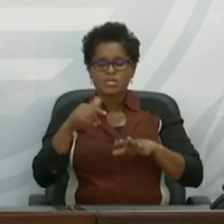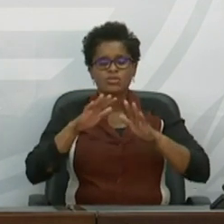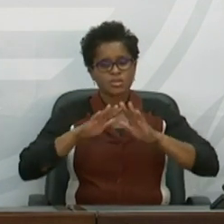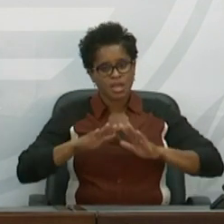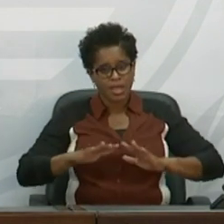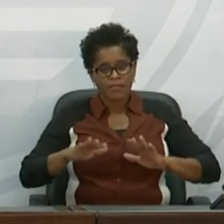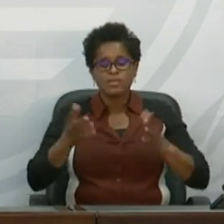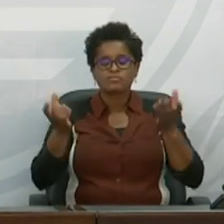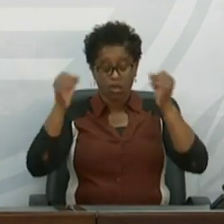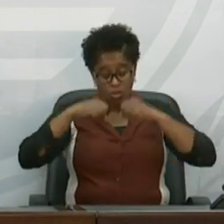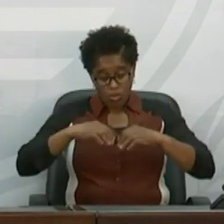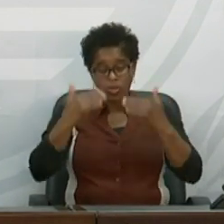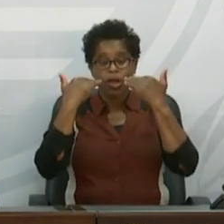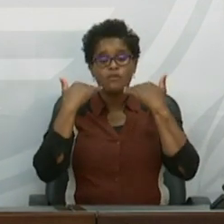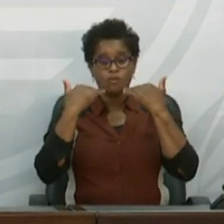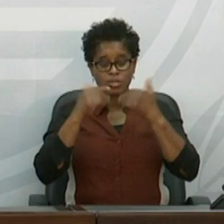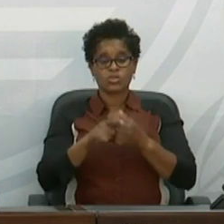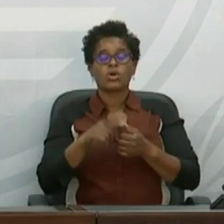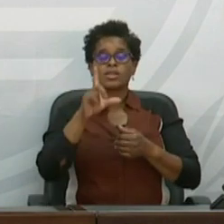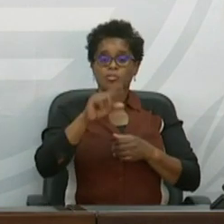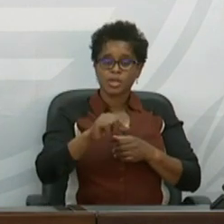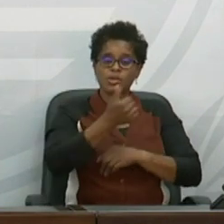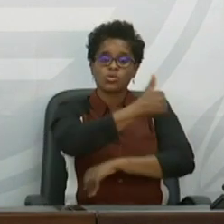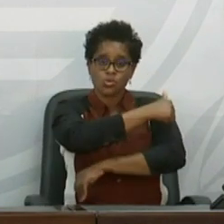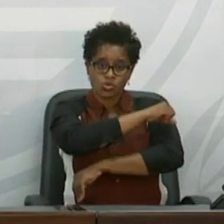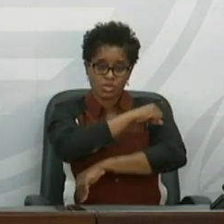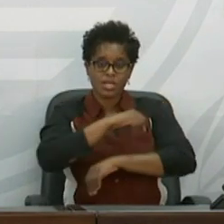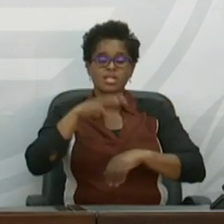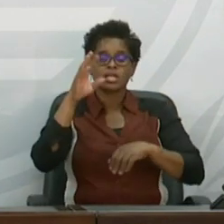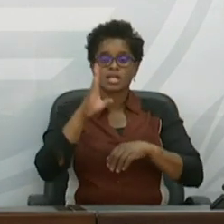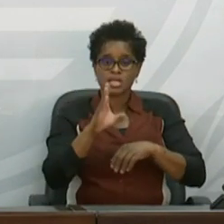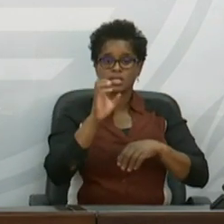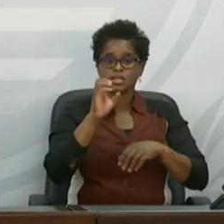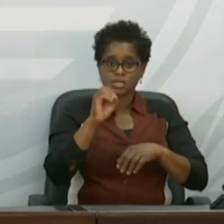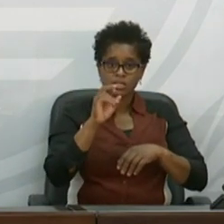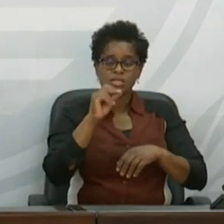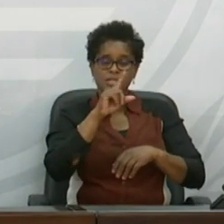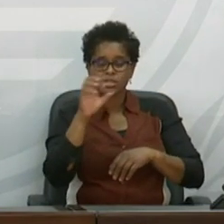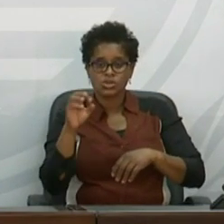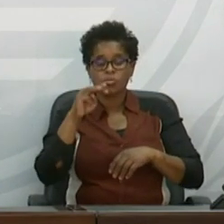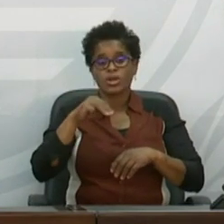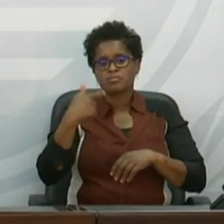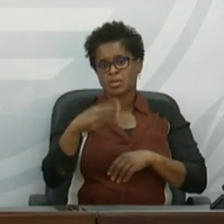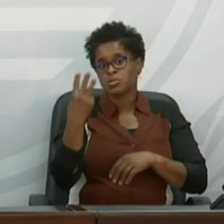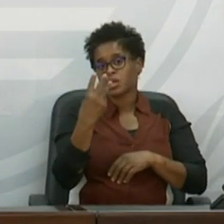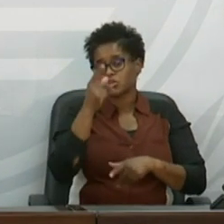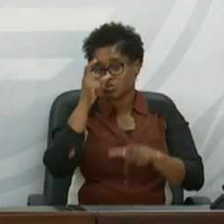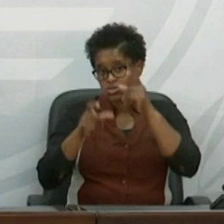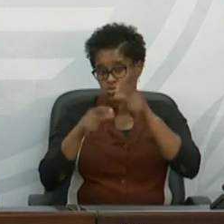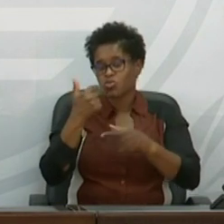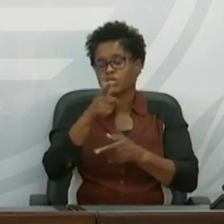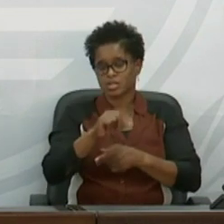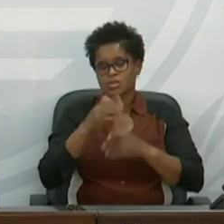de acordo com as informações. E no Hospital João Moraes, nós temos 3 pessoas internadas e também